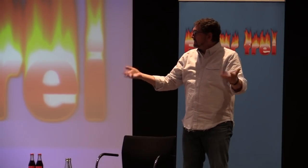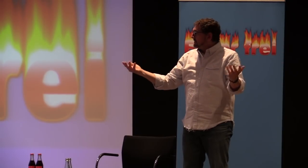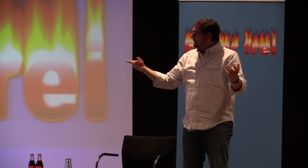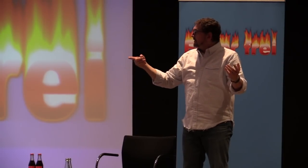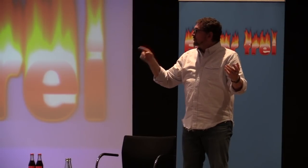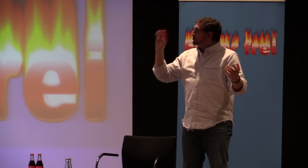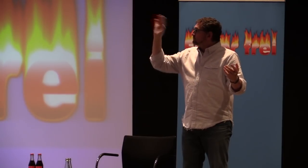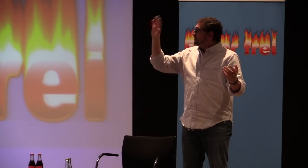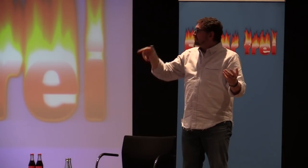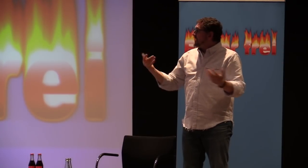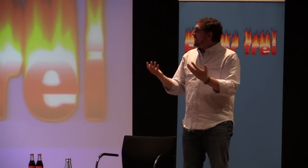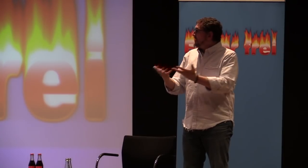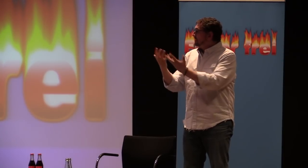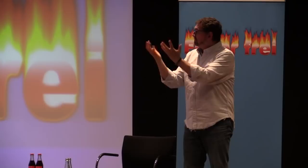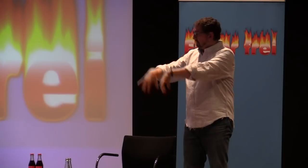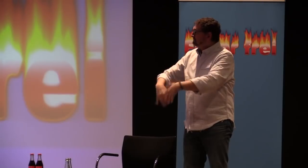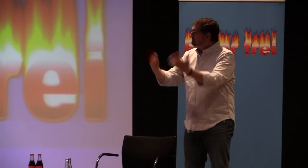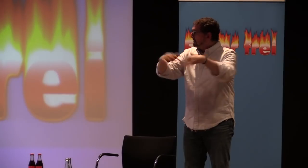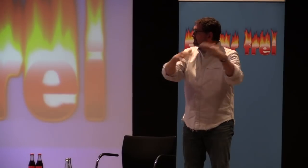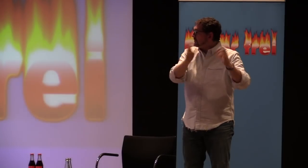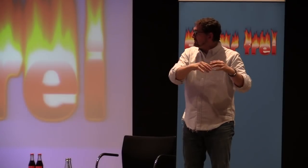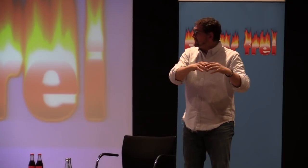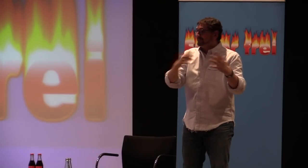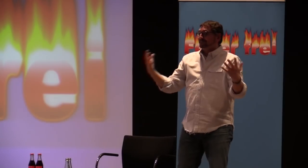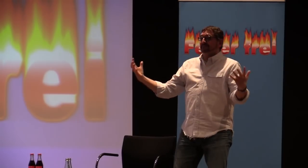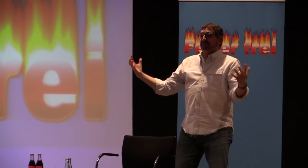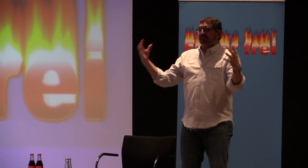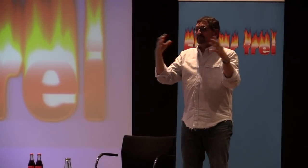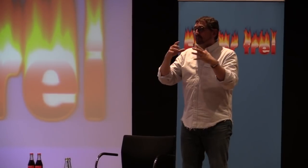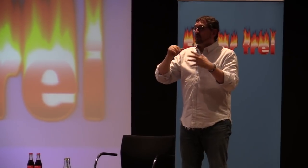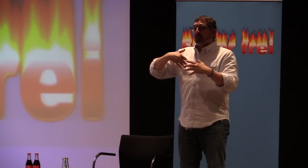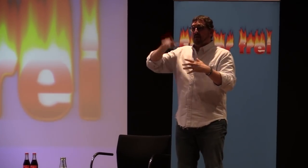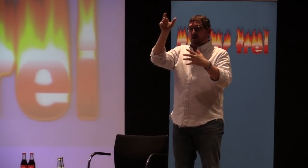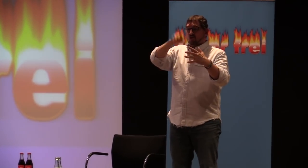Form, dass viel individueller alles wird.